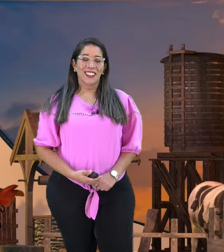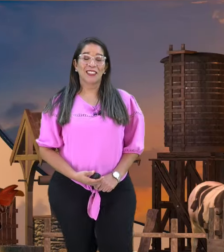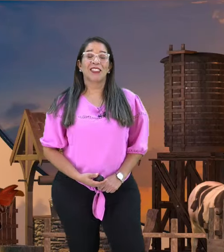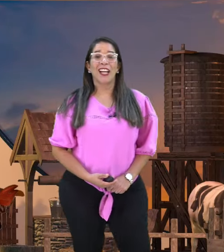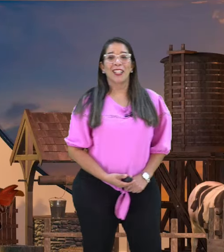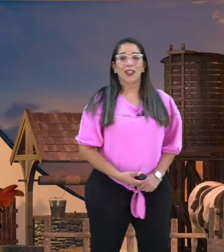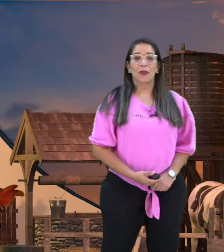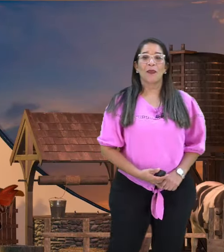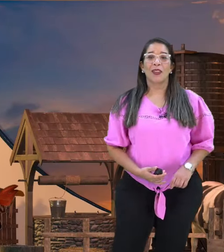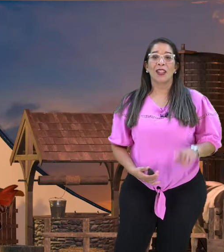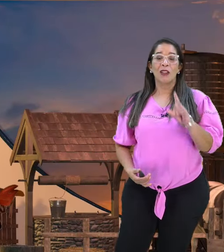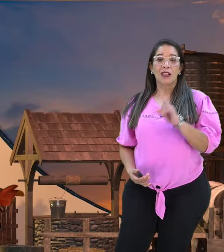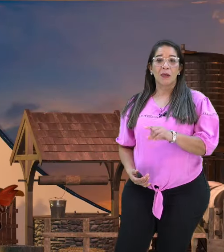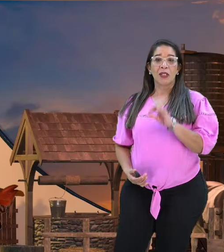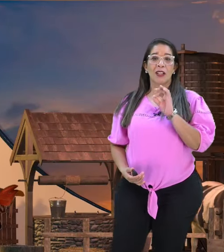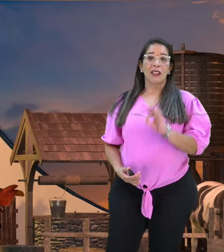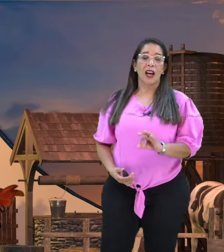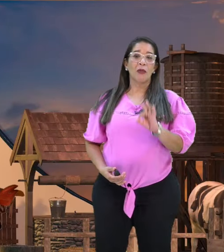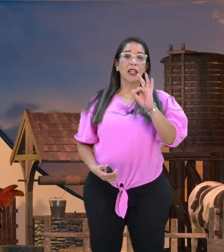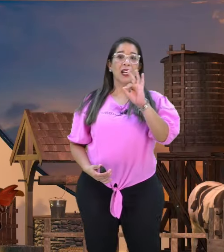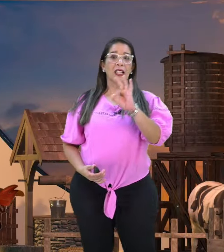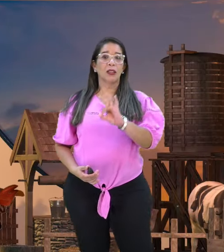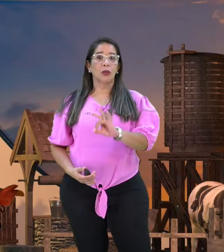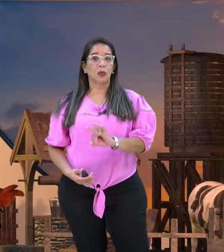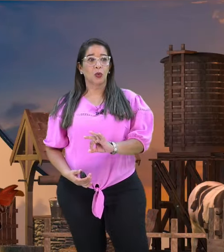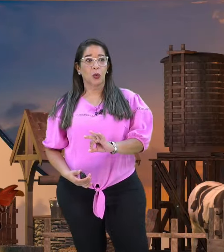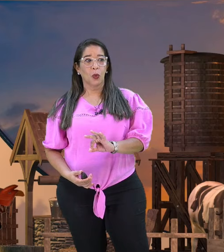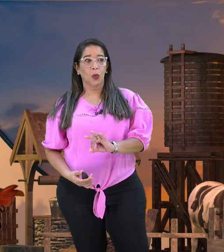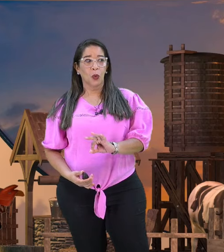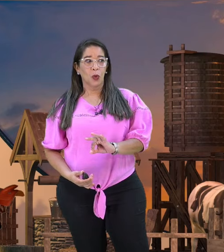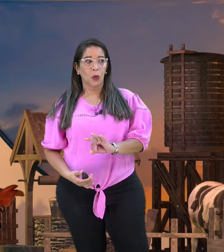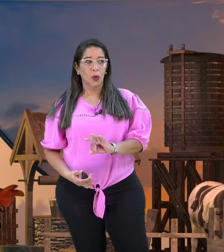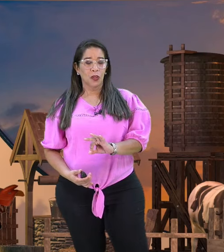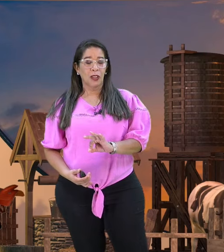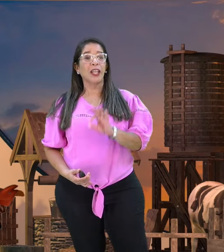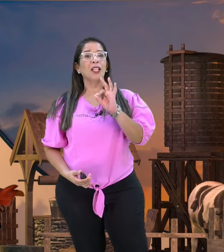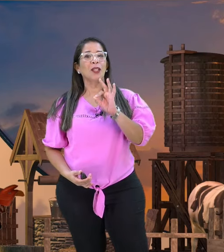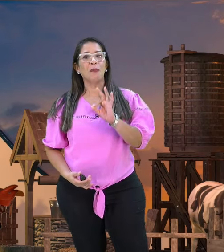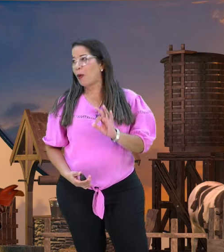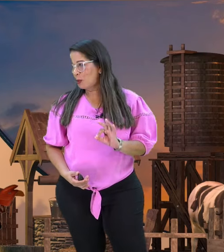Eu gosto. Gente, nós estamos na nossa aula